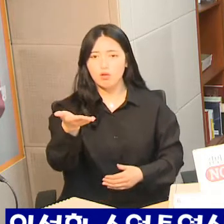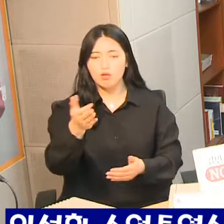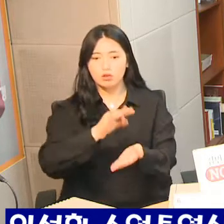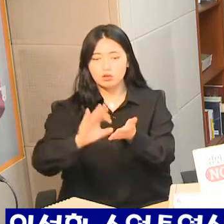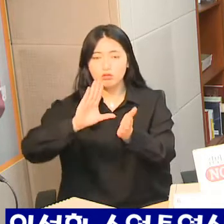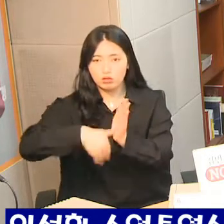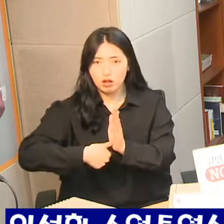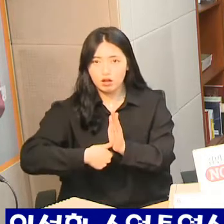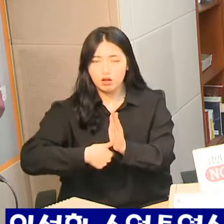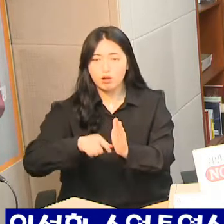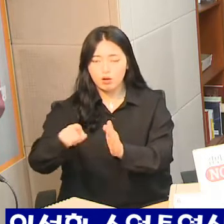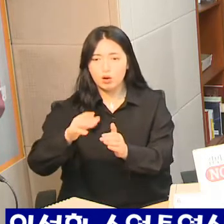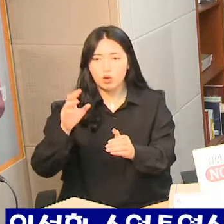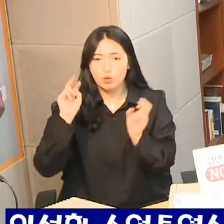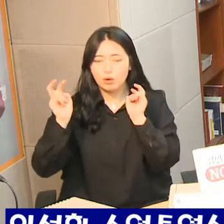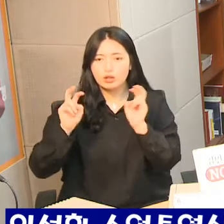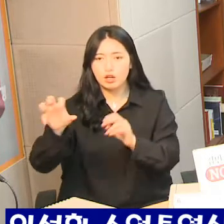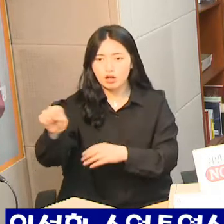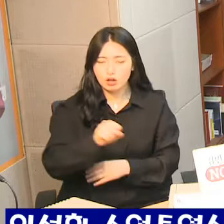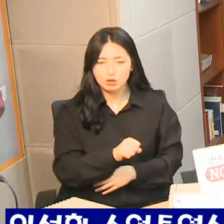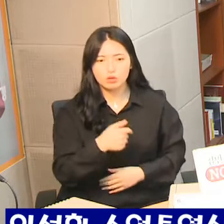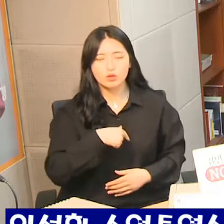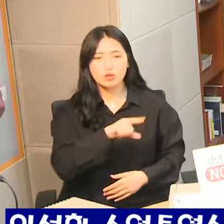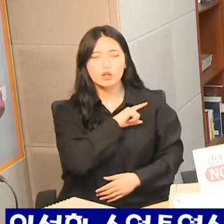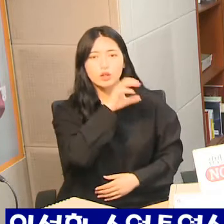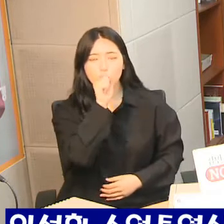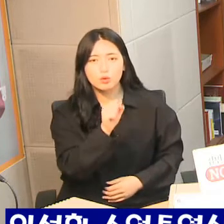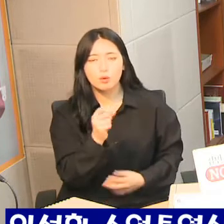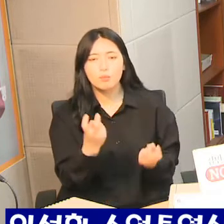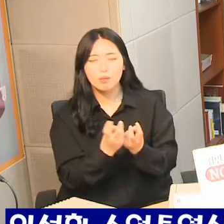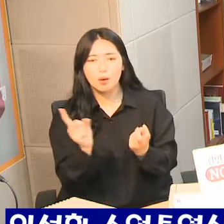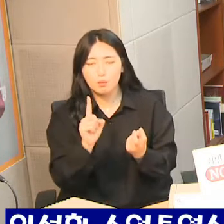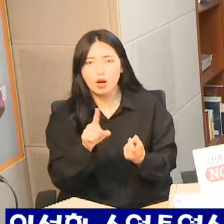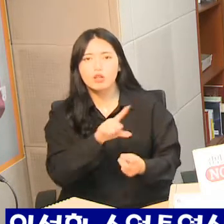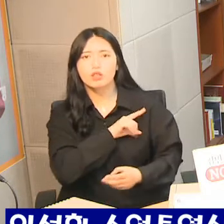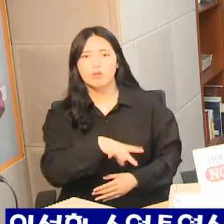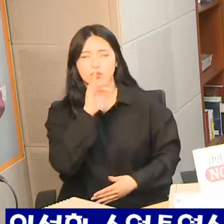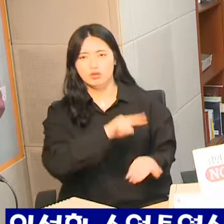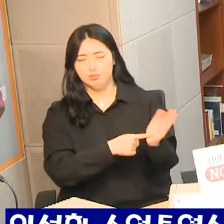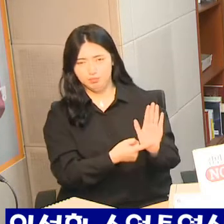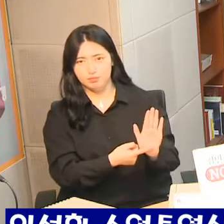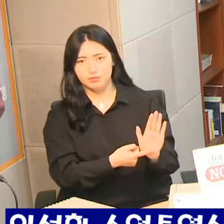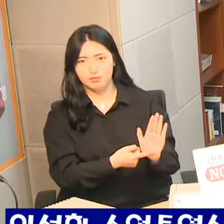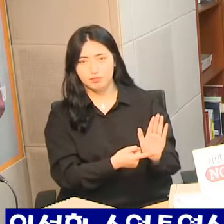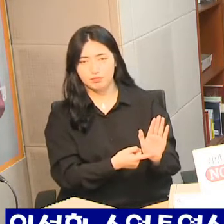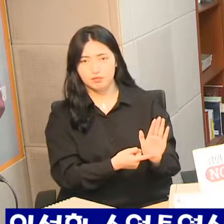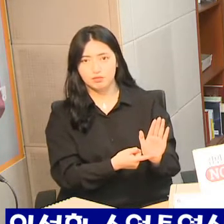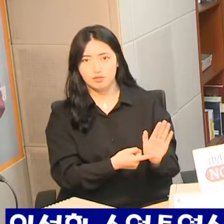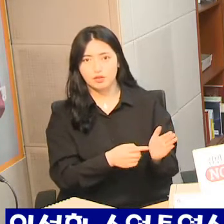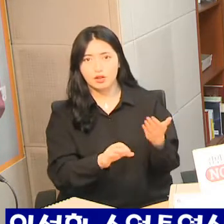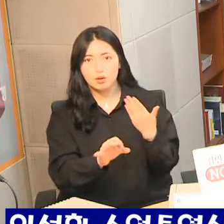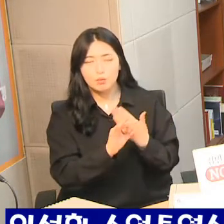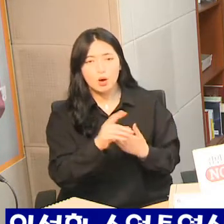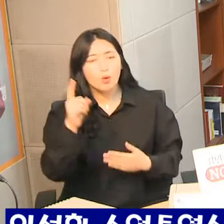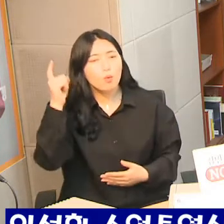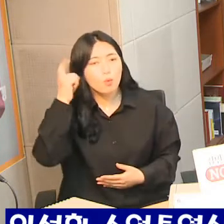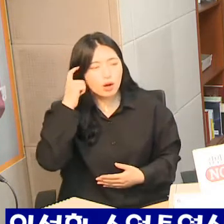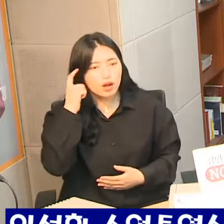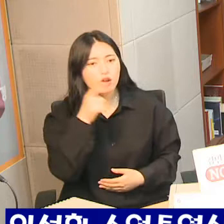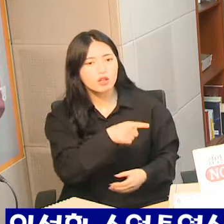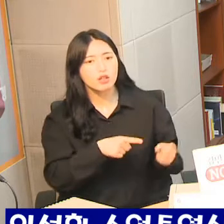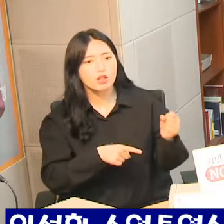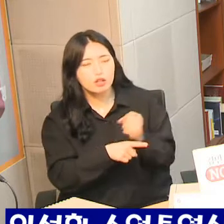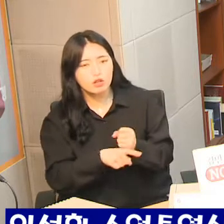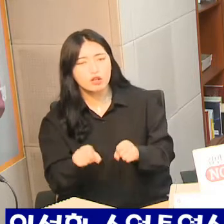점이 좋은 이게 점. 제일 듣고 싶거든요. 그걸 네. 앞에다 두는 거예요. 맨 앞에 예상 기대 효과와 수익, 우리 회사를 썼을 때. 그러면 이게 왜 이렇게 되는지